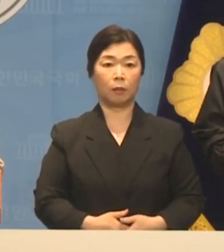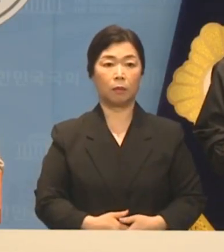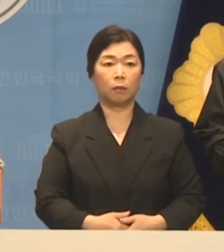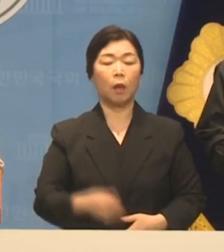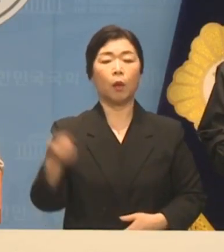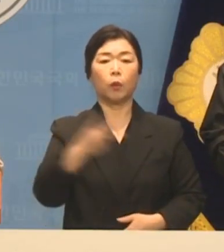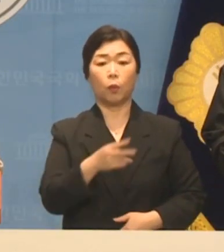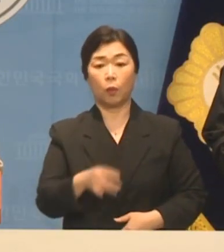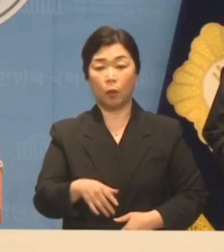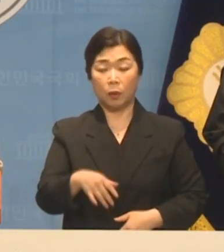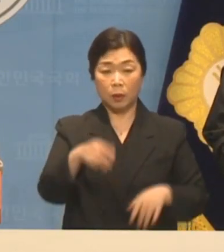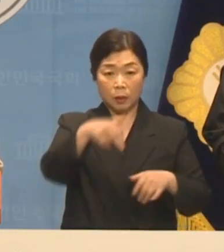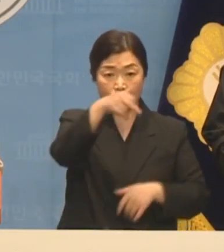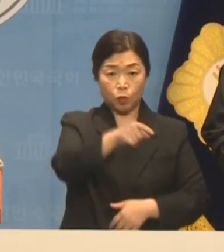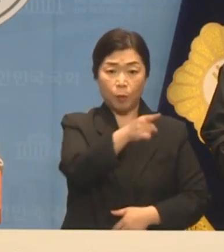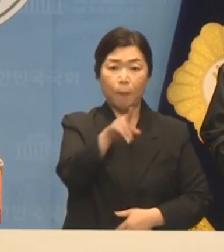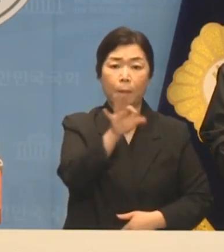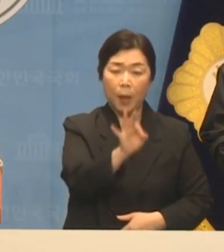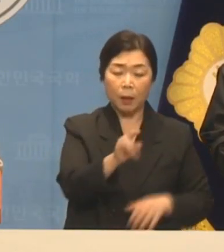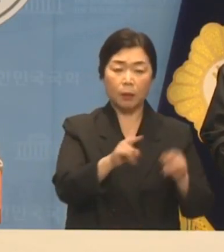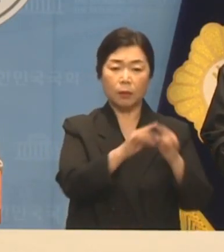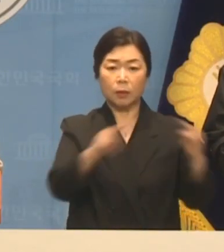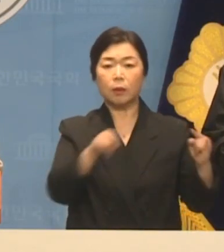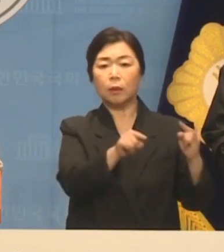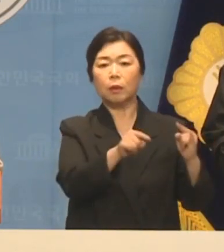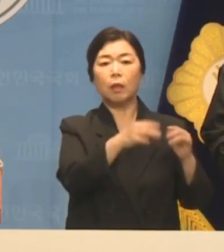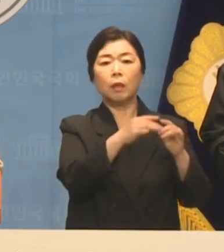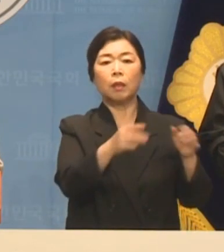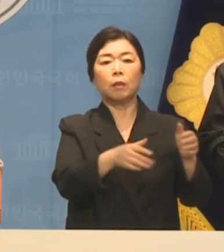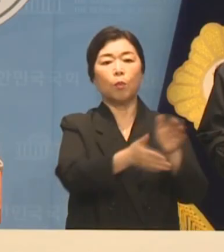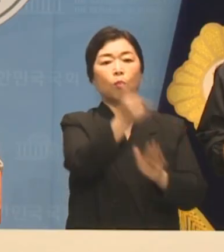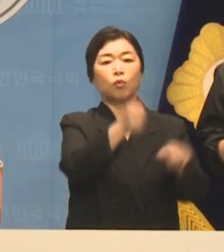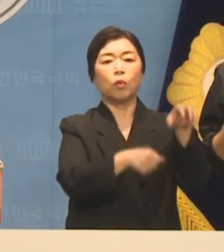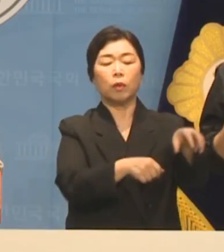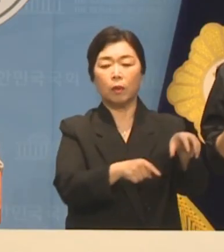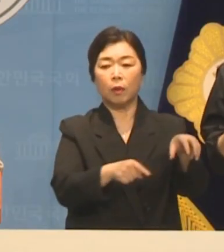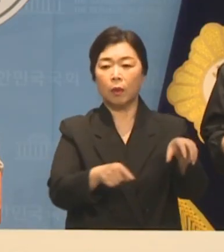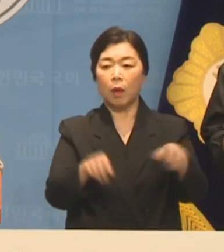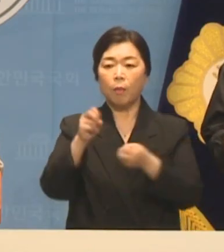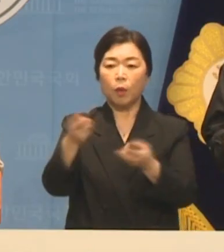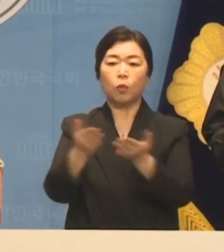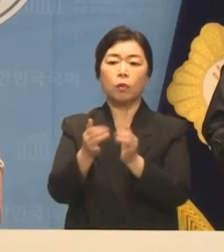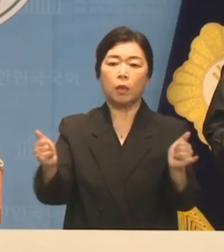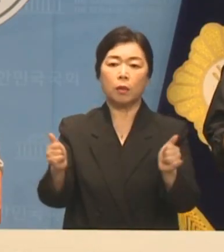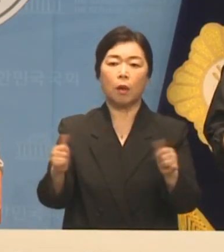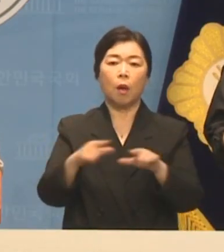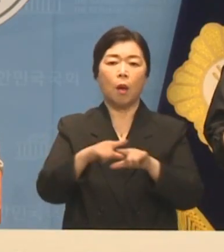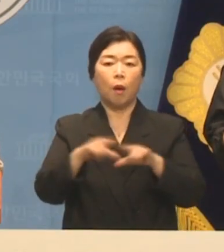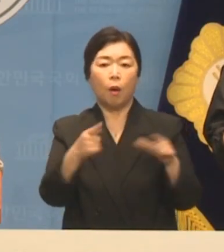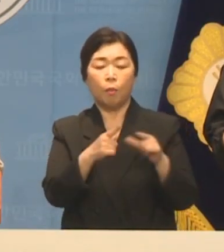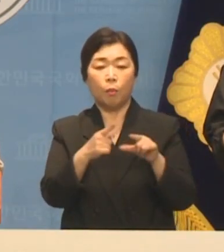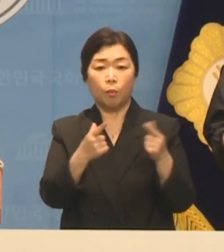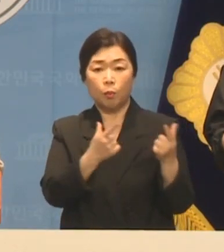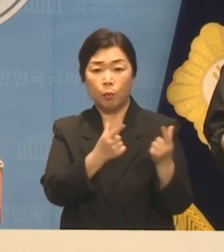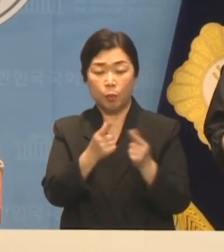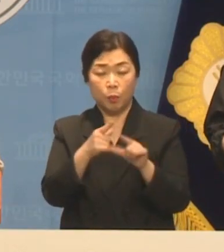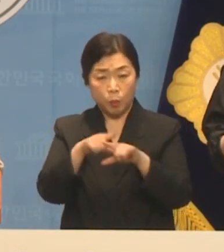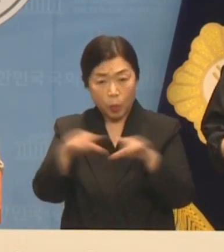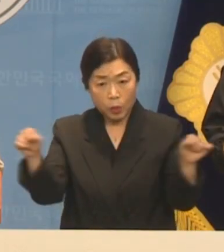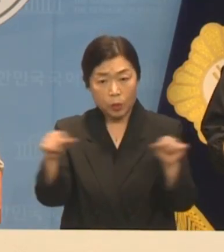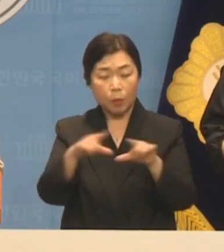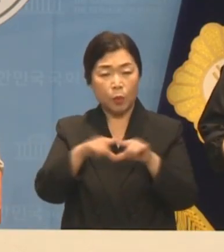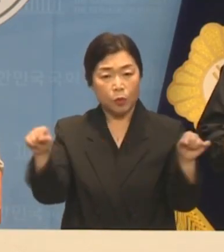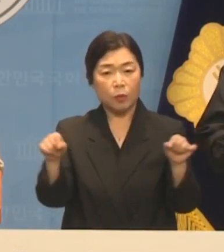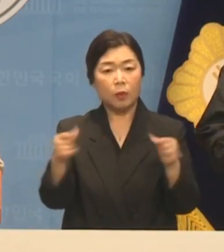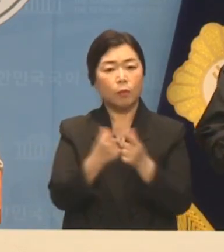벌어지고 있는 영업점의 배송 노동자들에 대한 표준계약서 위반, 생활물류 서비스법 위반